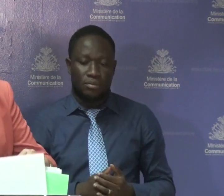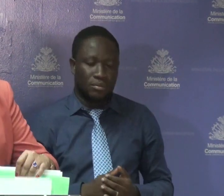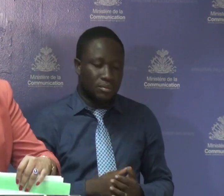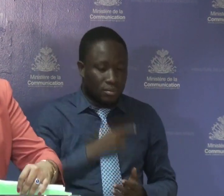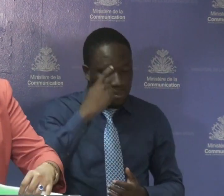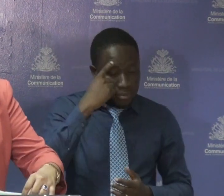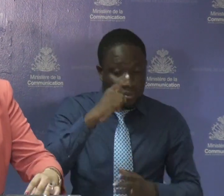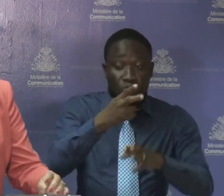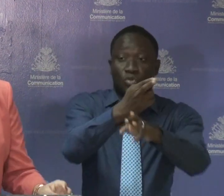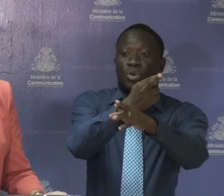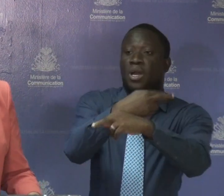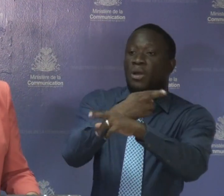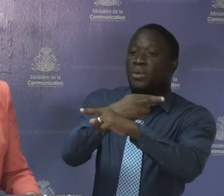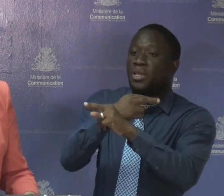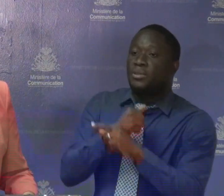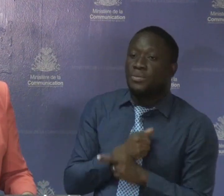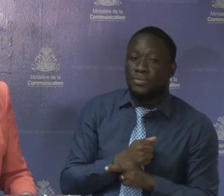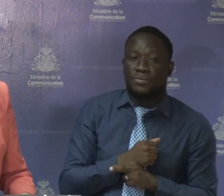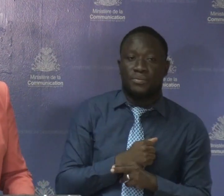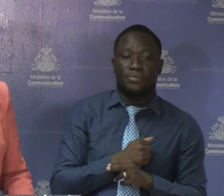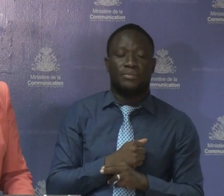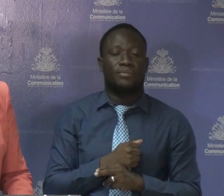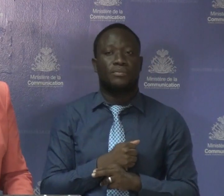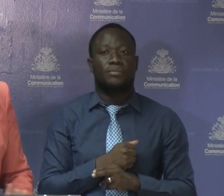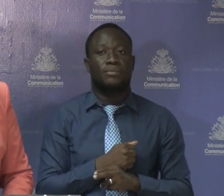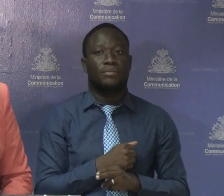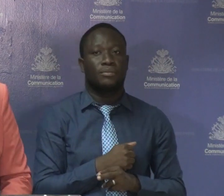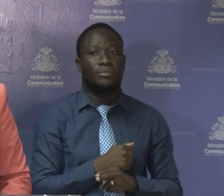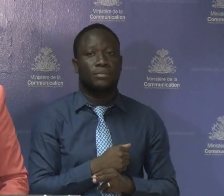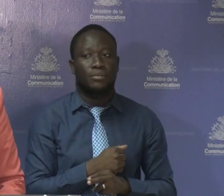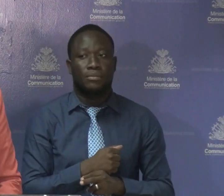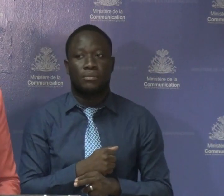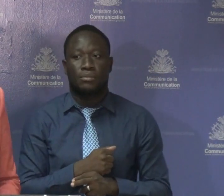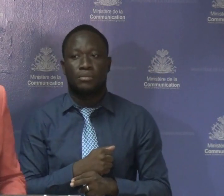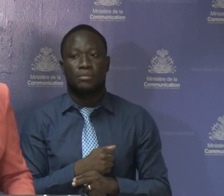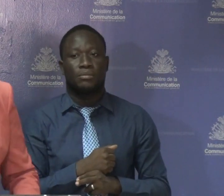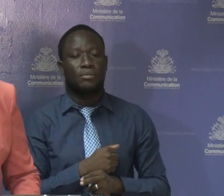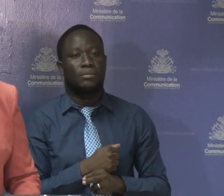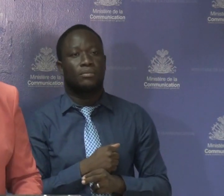Quant à l'aménagement et conservation des sites,